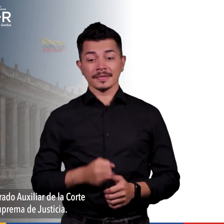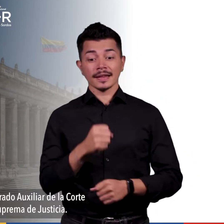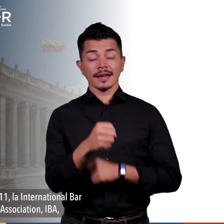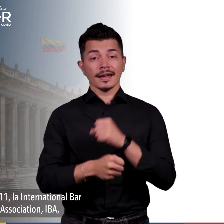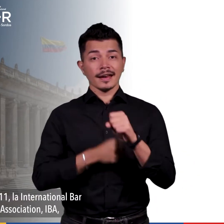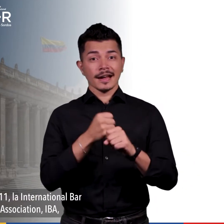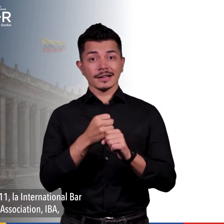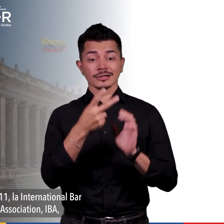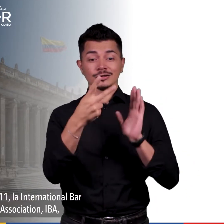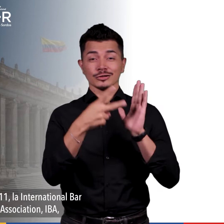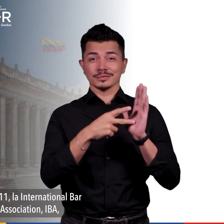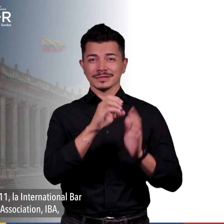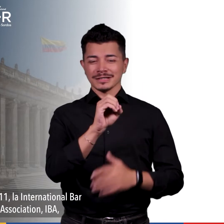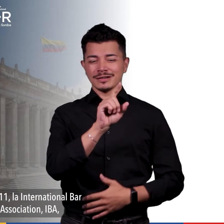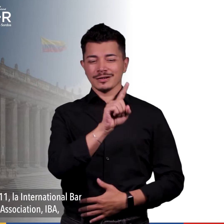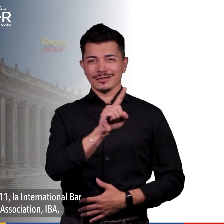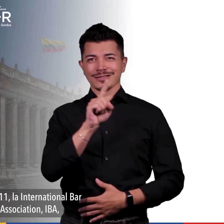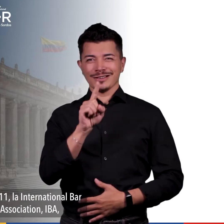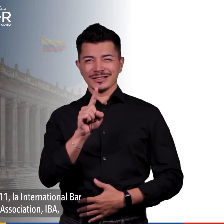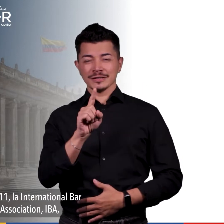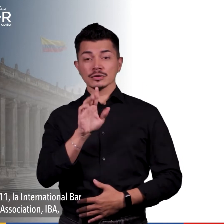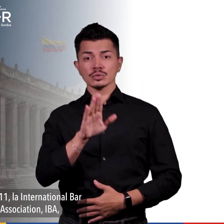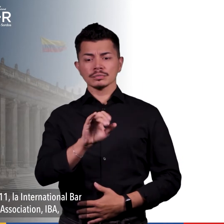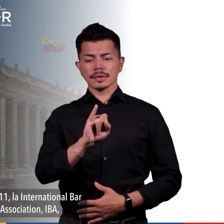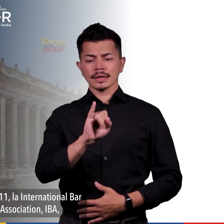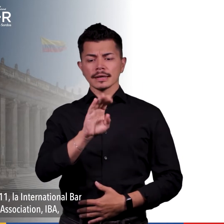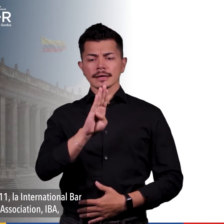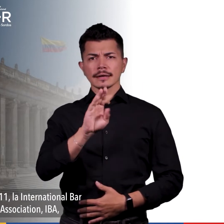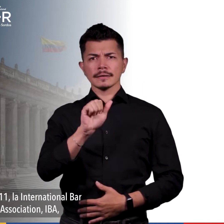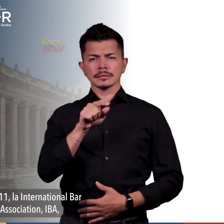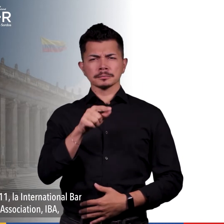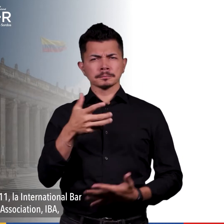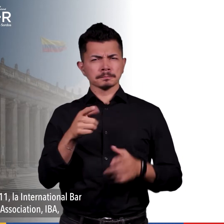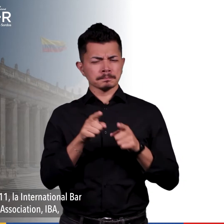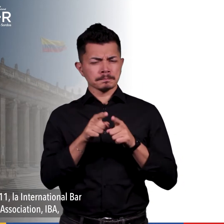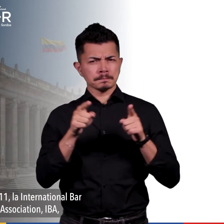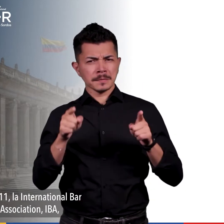En 2011, la International Bar Association, IBA,